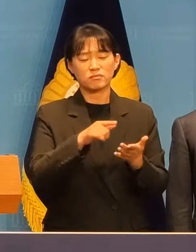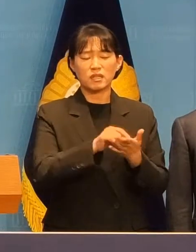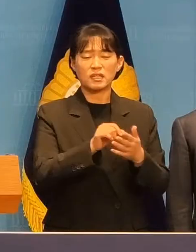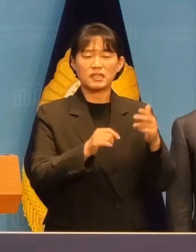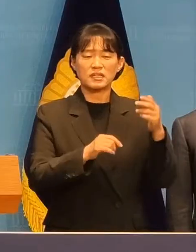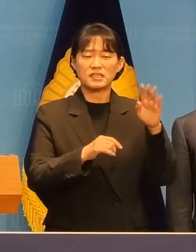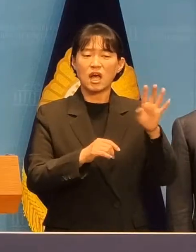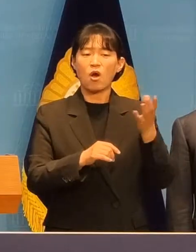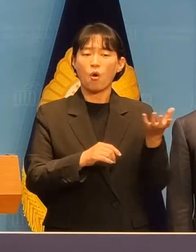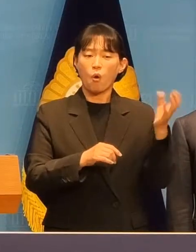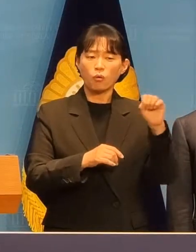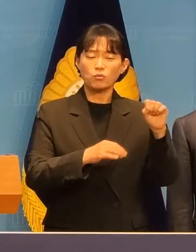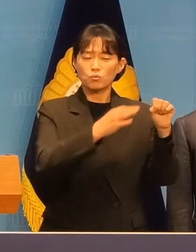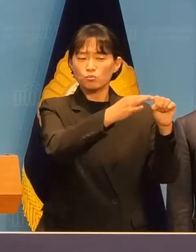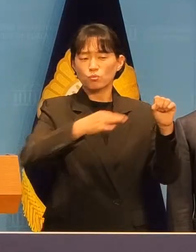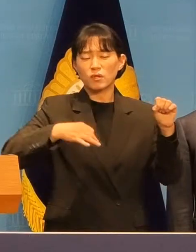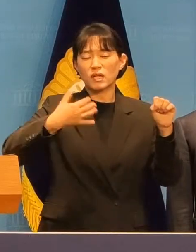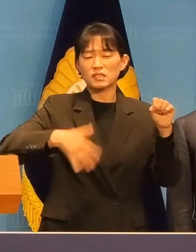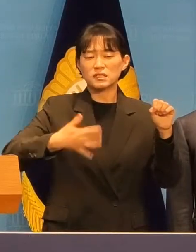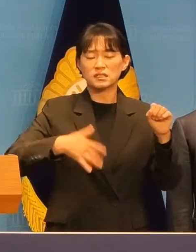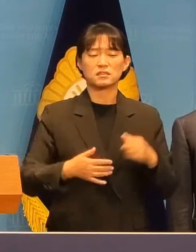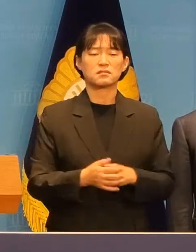정도는 미지급 상태에 있습니다.